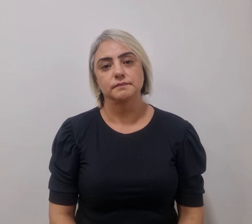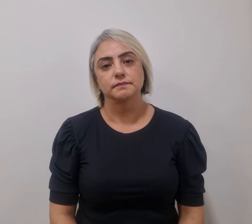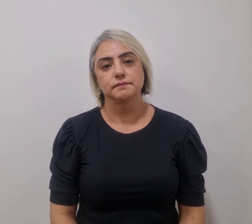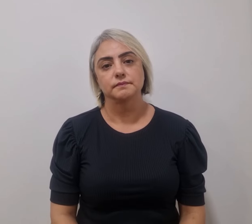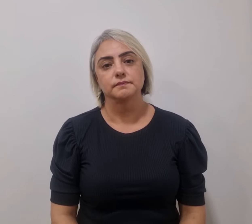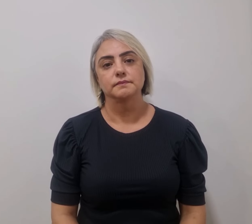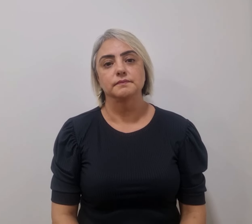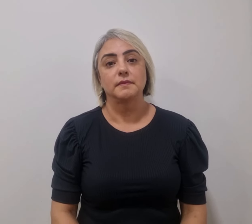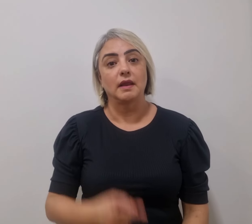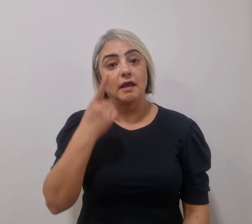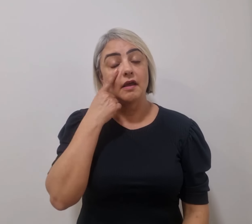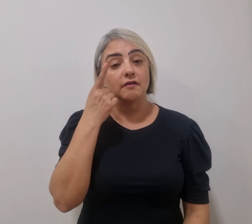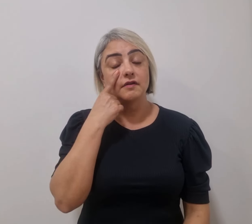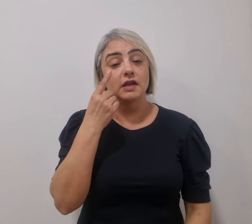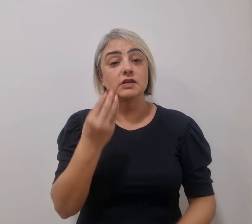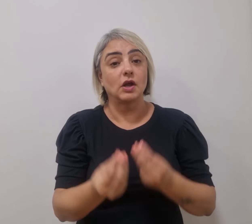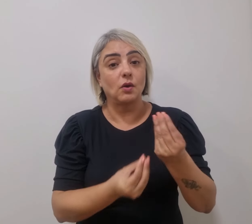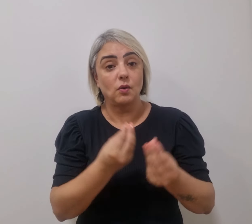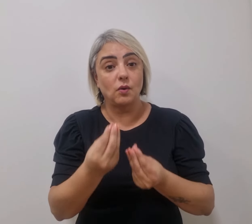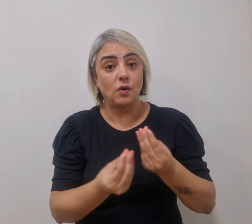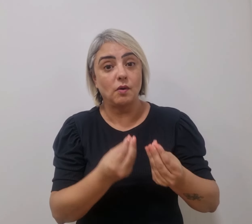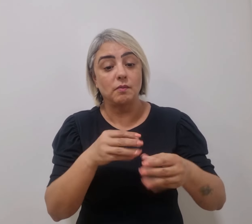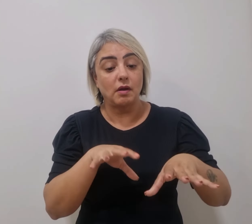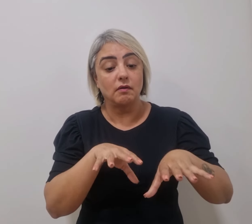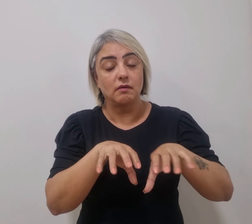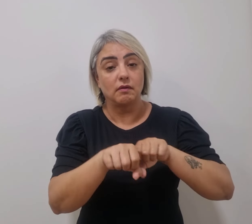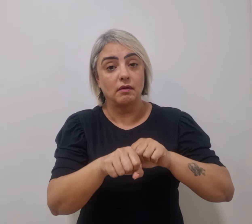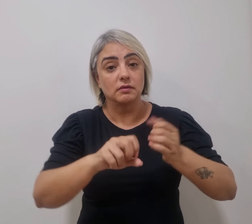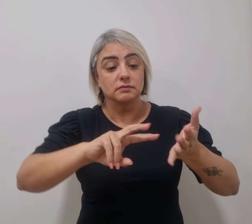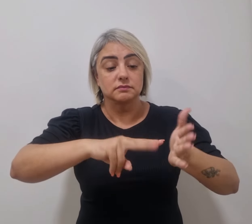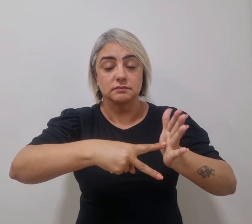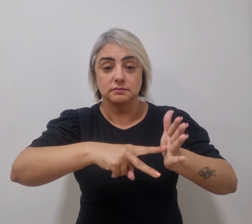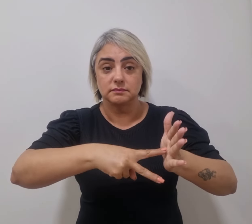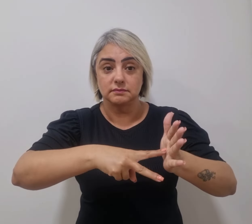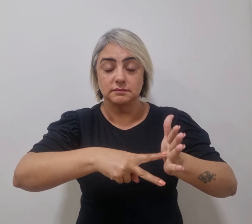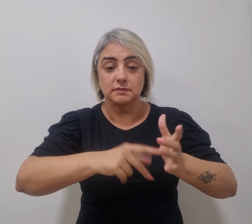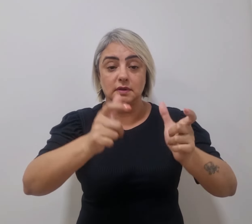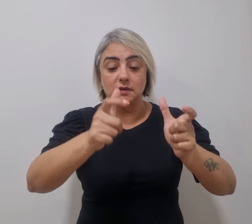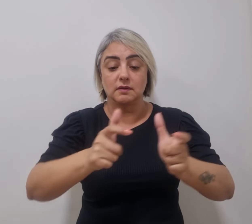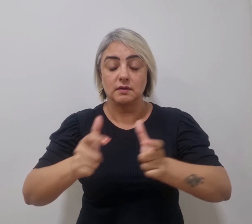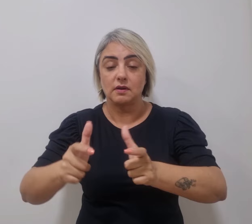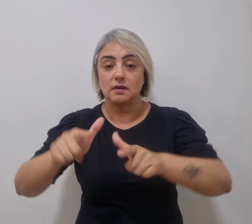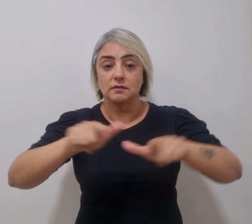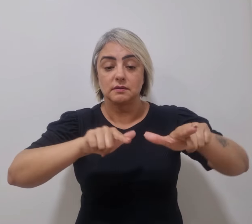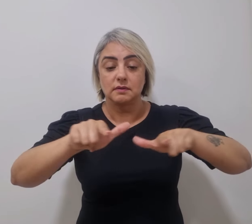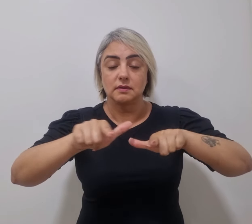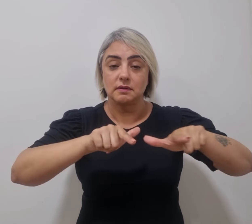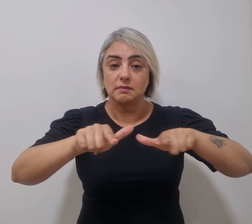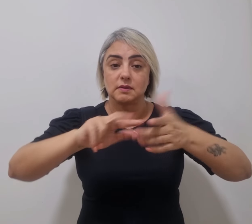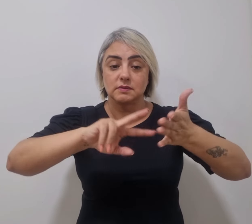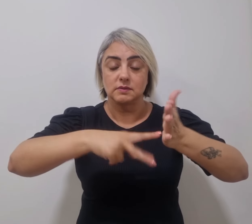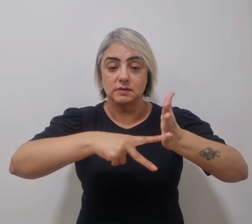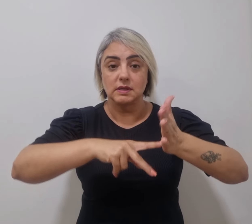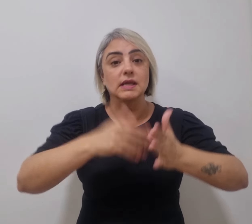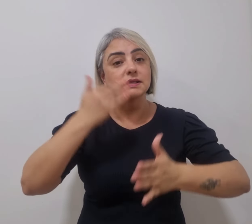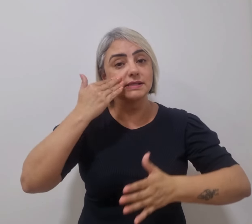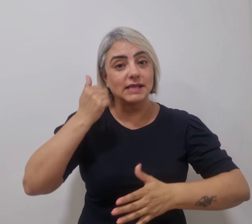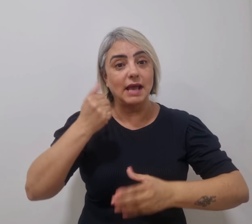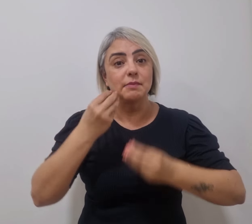Confira como funciona a formação sindical por local de trabalho do Simpro e saiba como levar